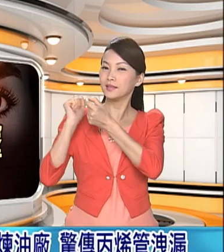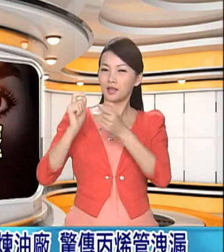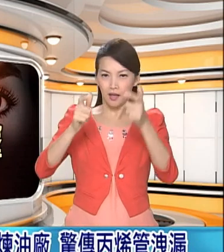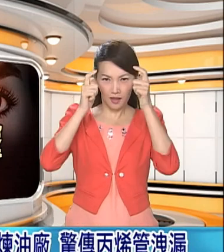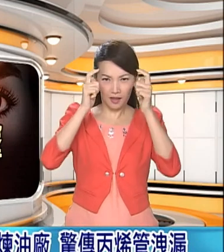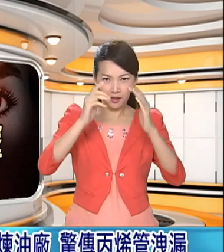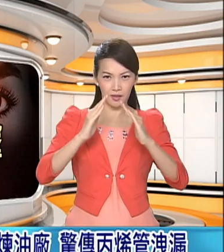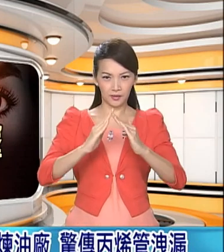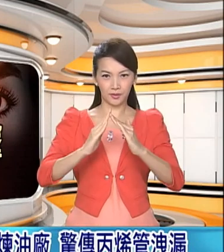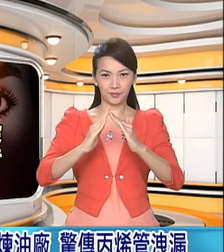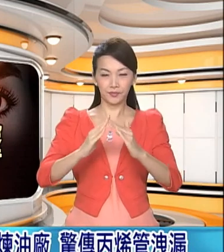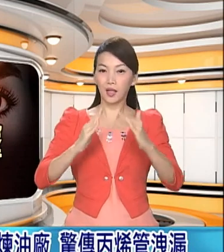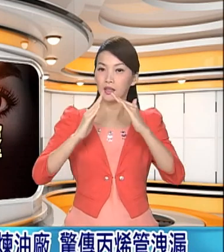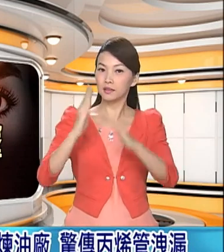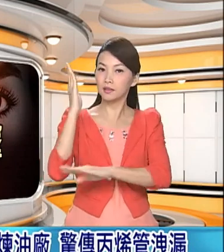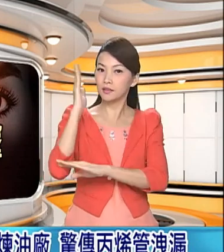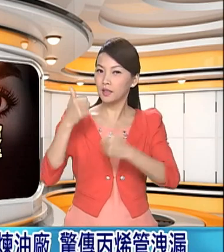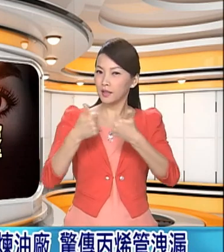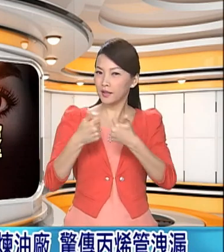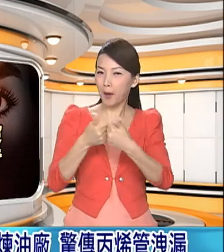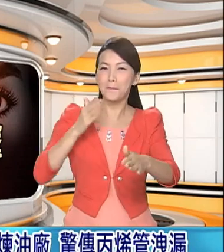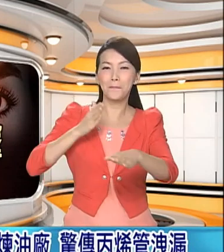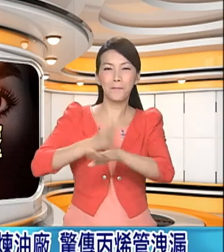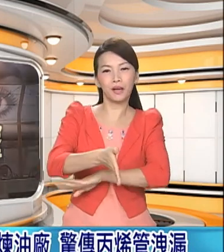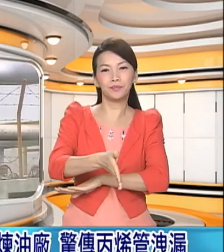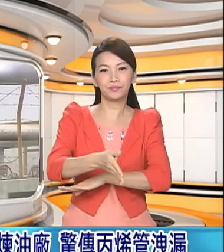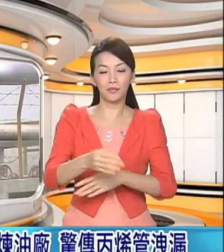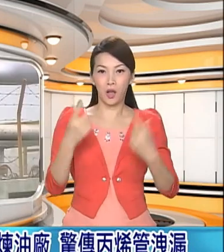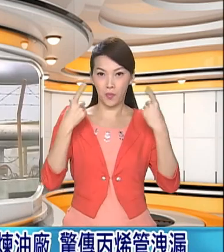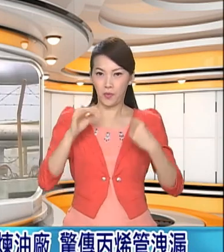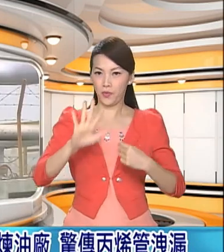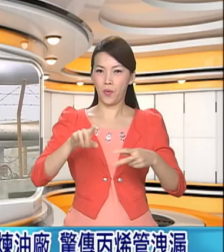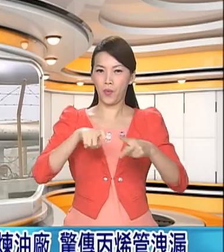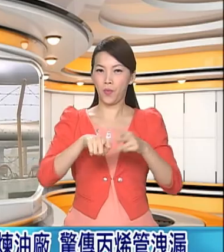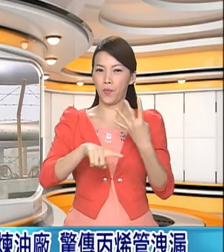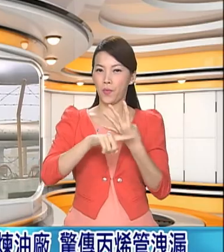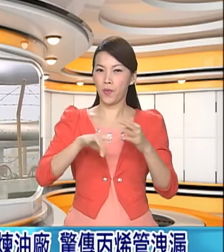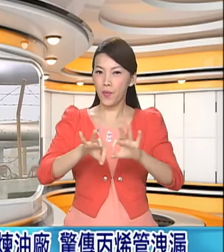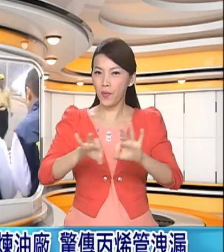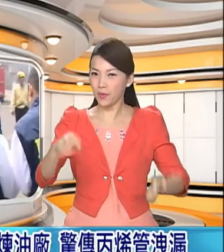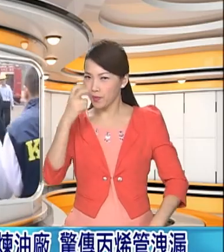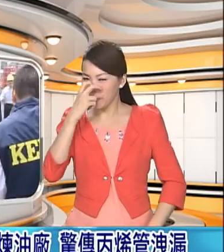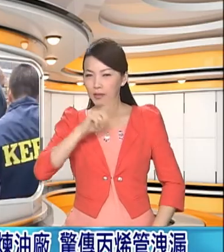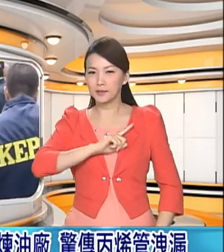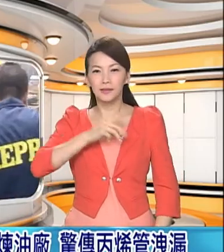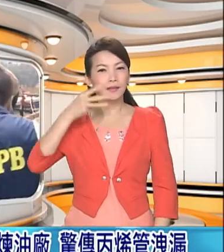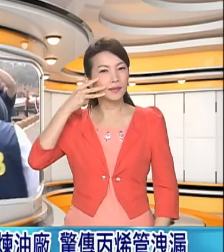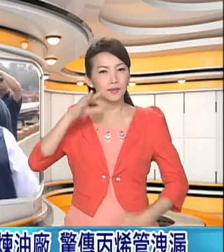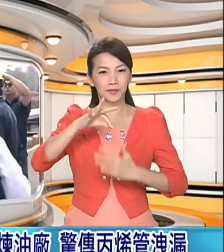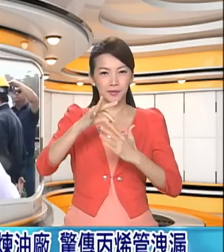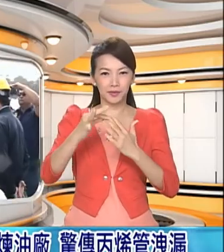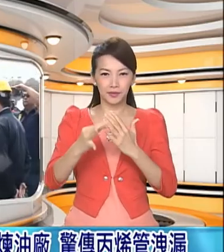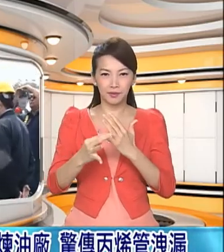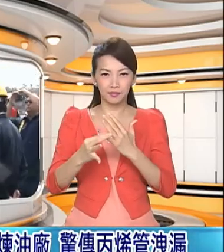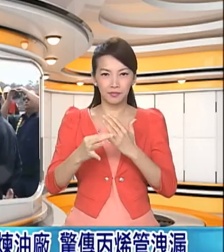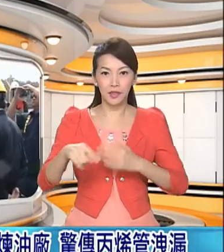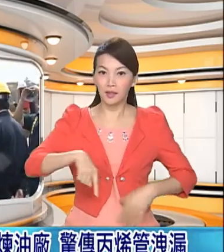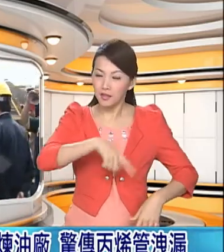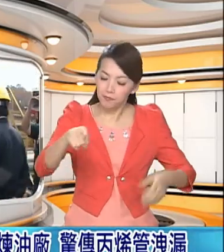高雄市市政会议才刚刚通过既有工业管线管理自治条例，引发各界热